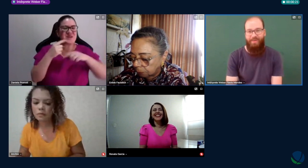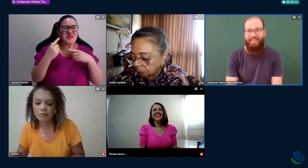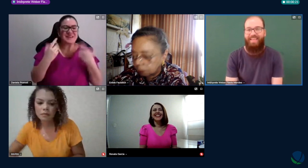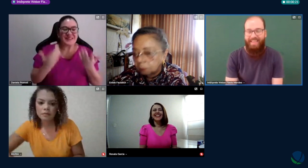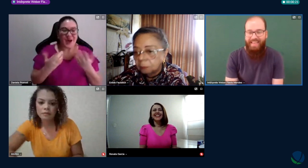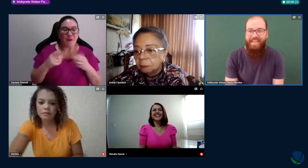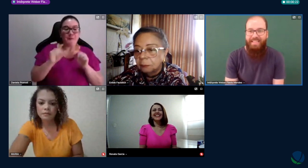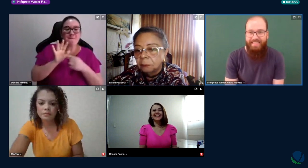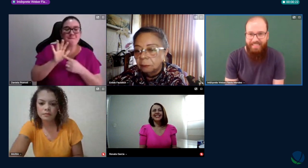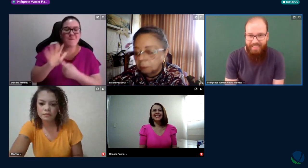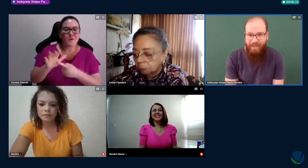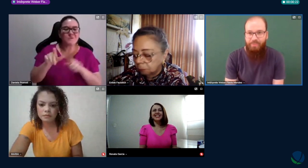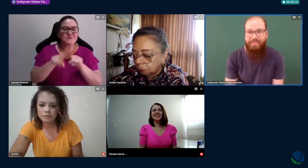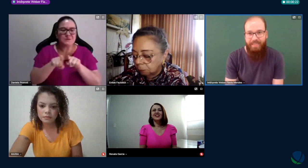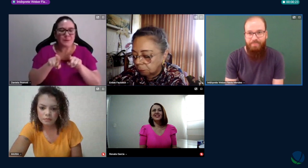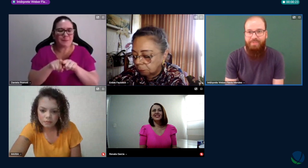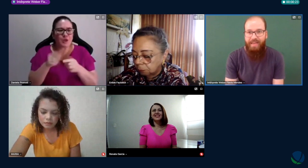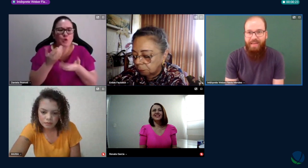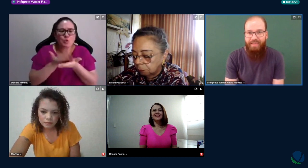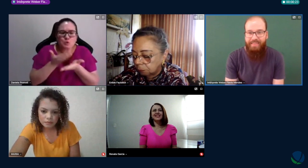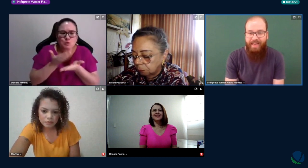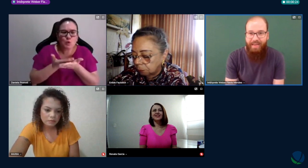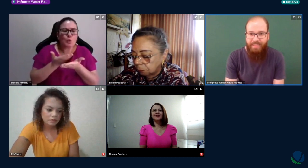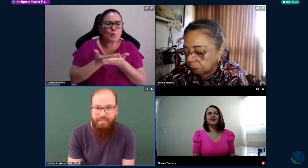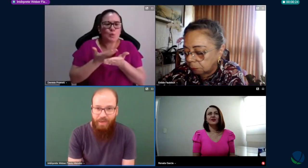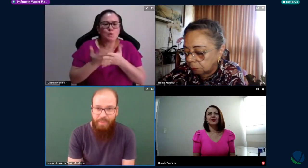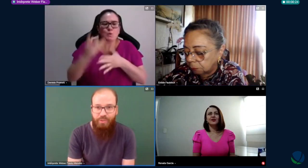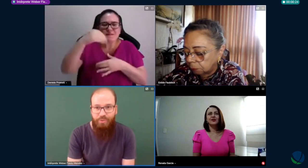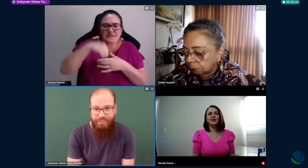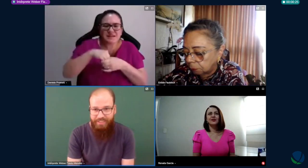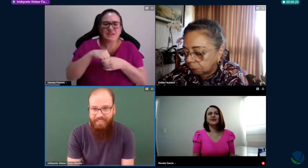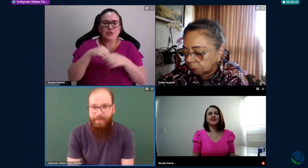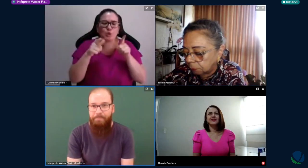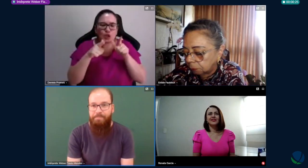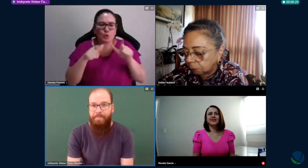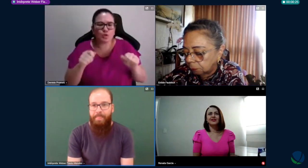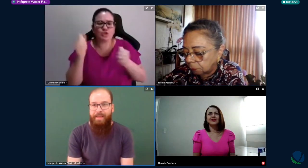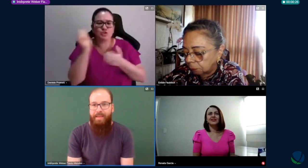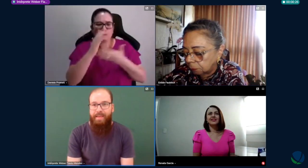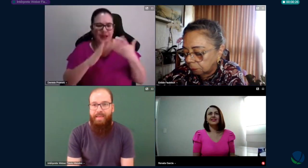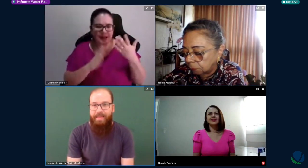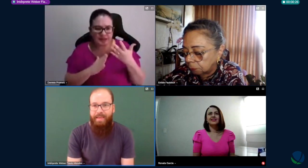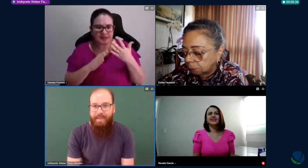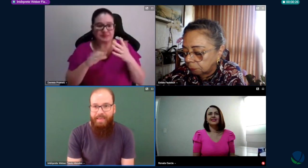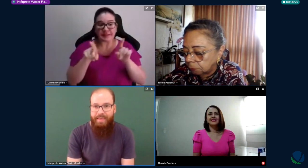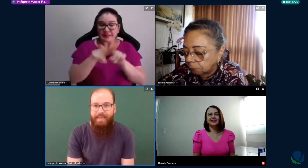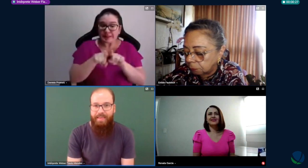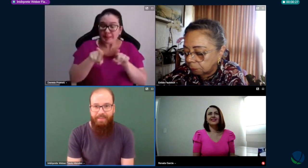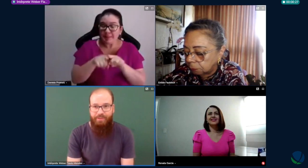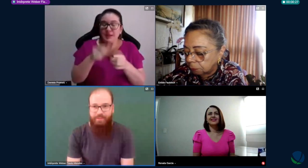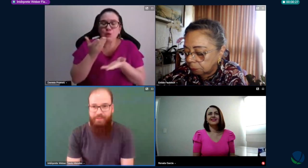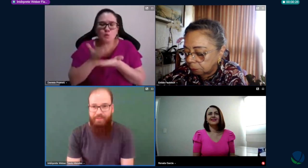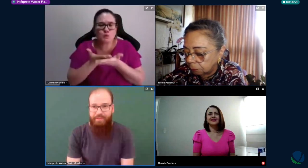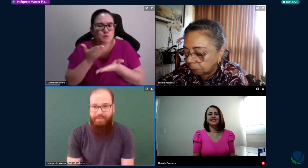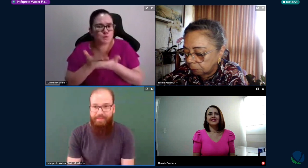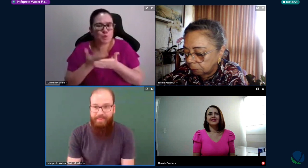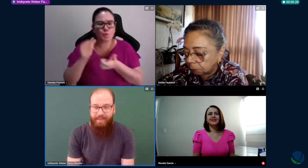aqui, ah, ok. De sinal termo da área de traumatologia. E